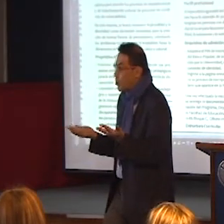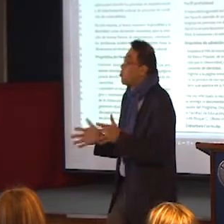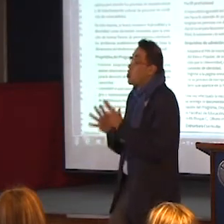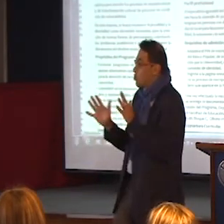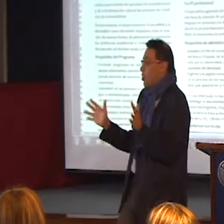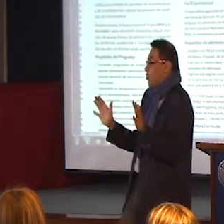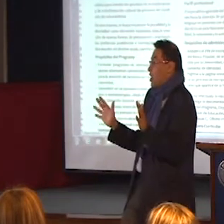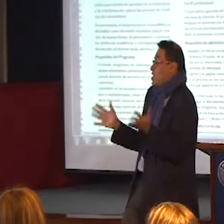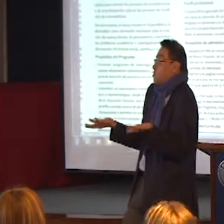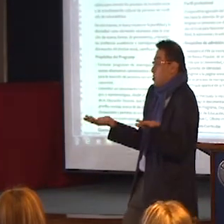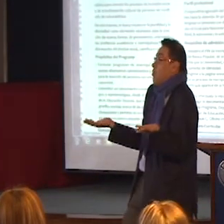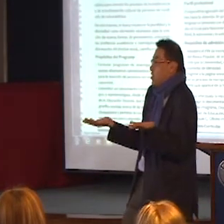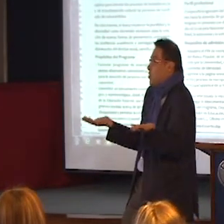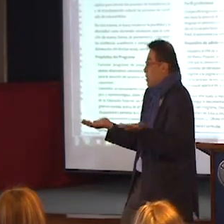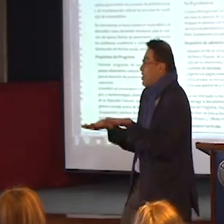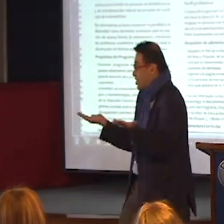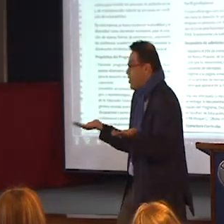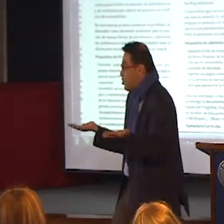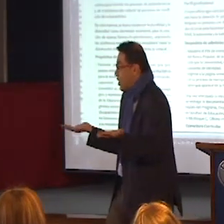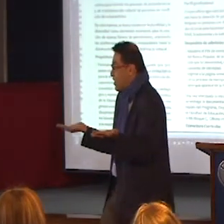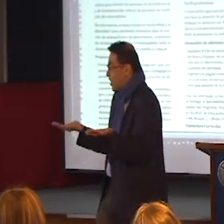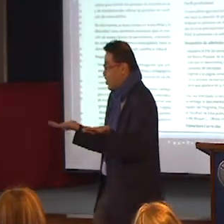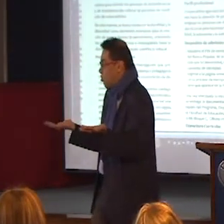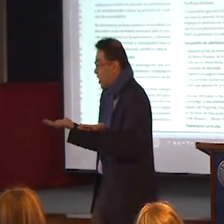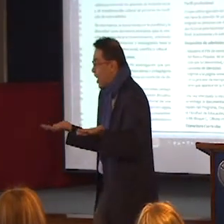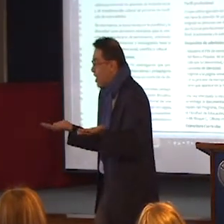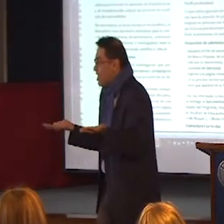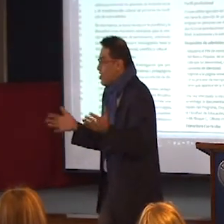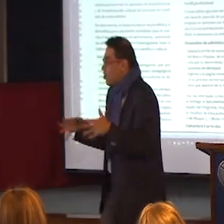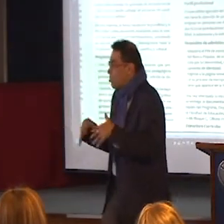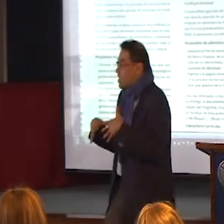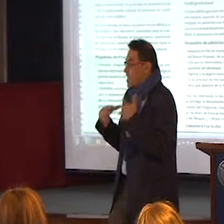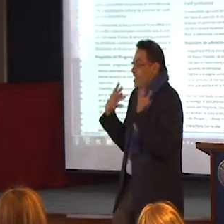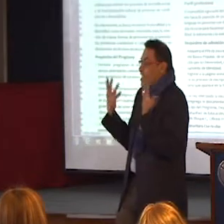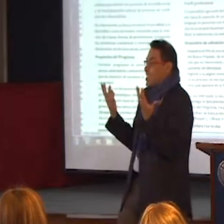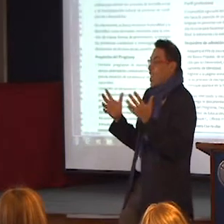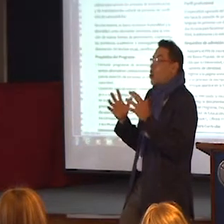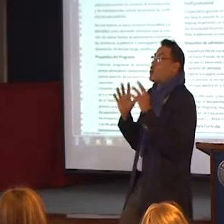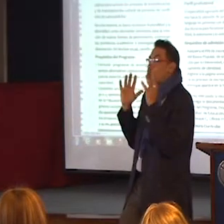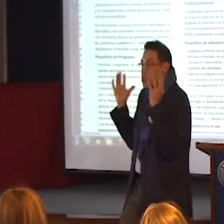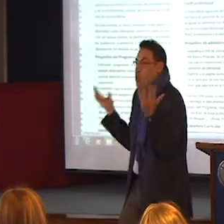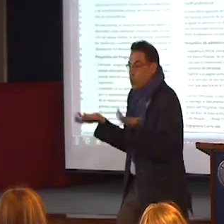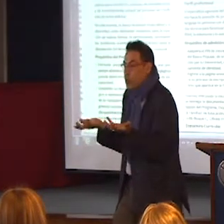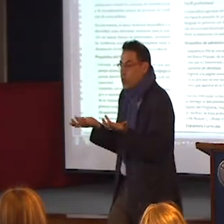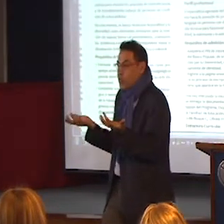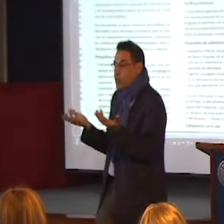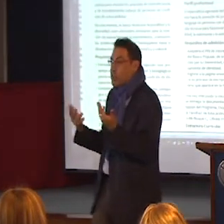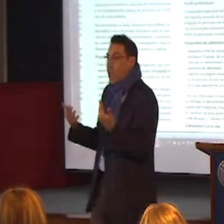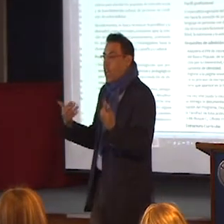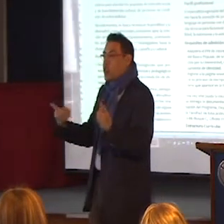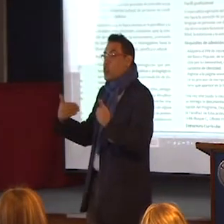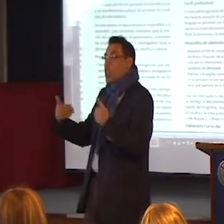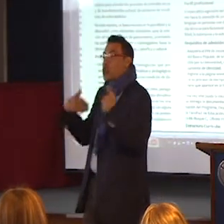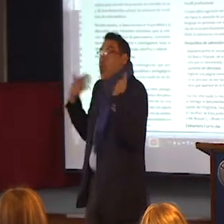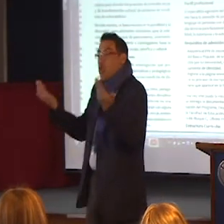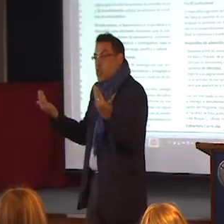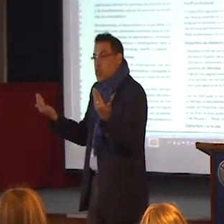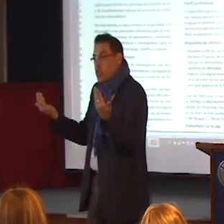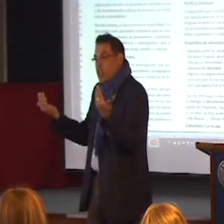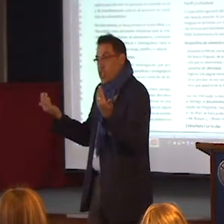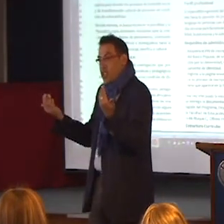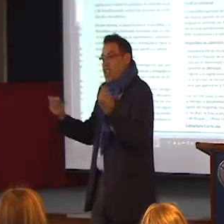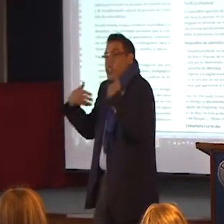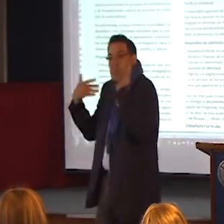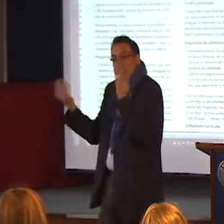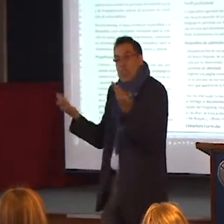más justa, ¿no? Mucho más feliz, porque finalmente ese es el lugar de la escuela, ¿no? O sea, es la construcción de una sociedad